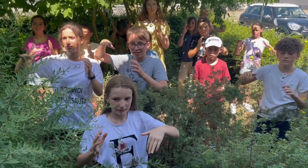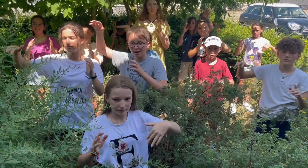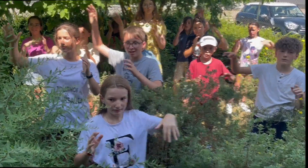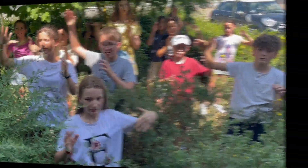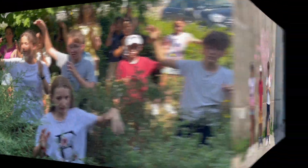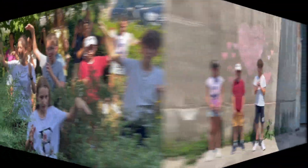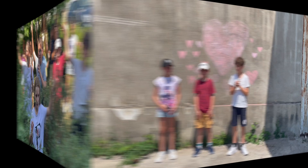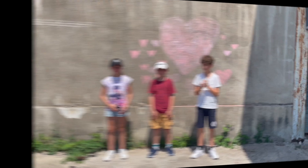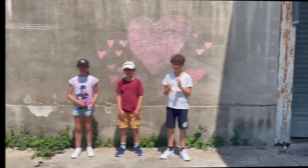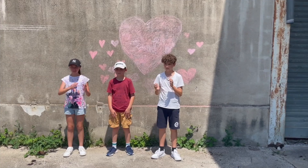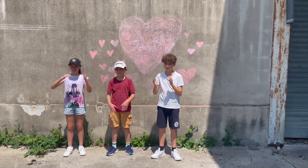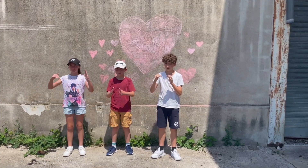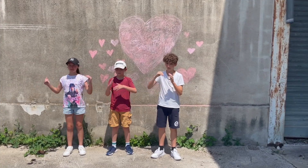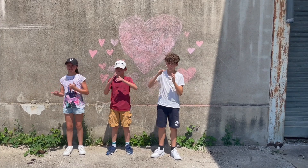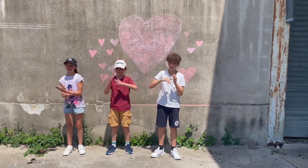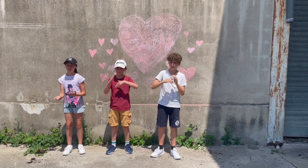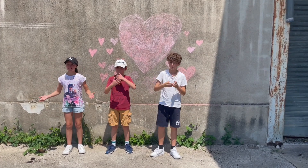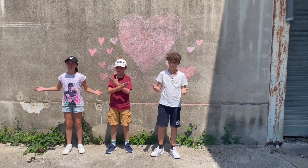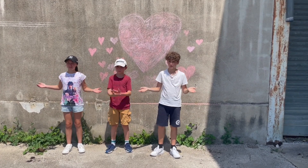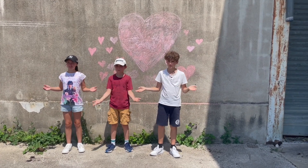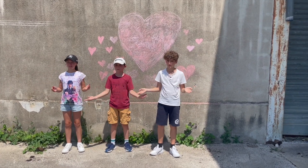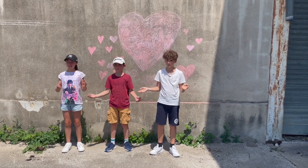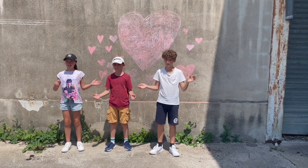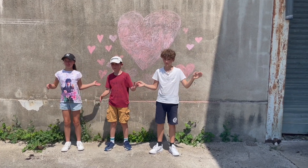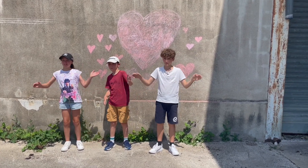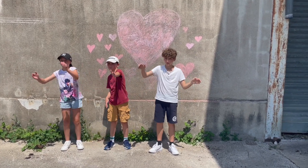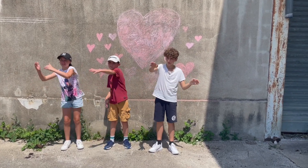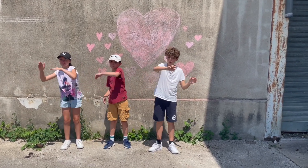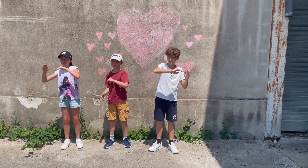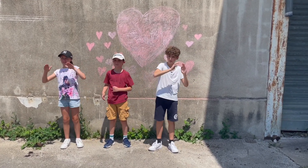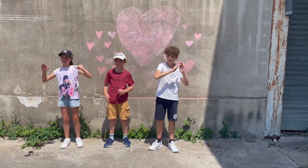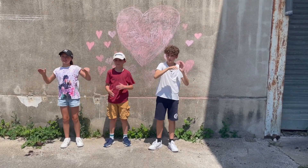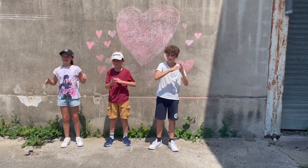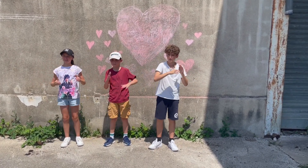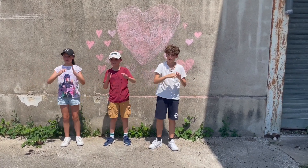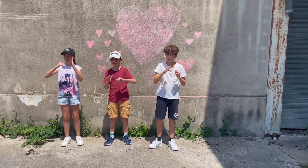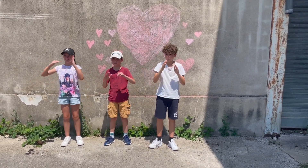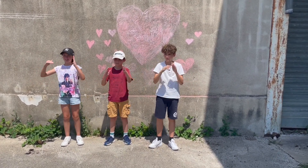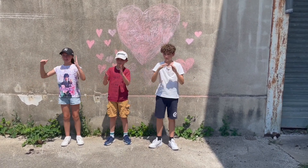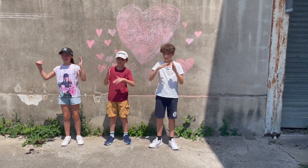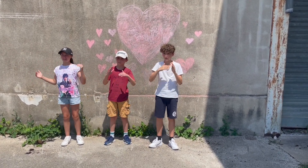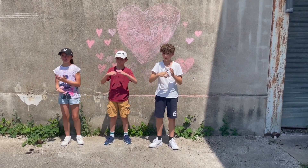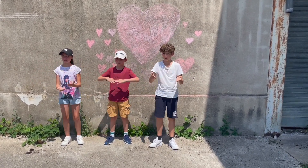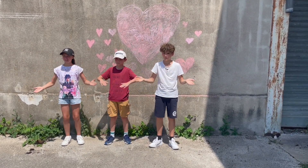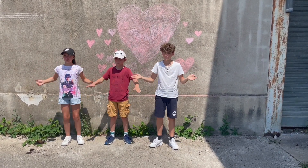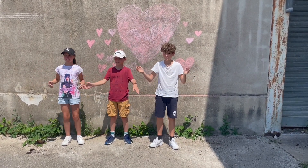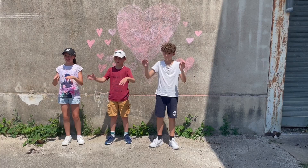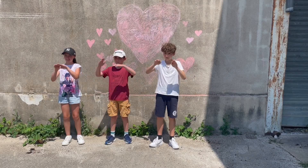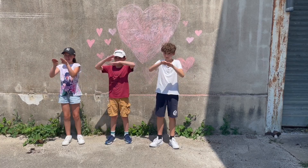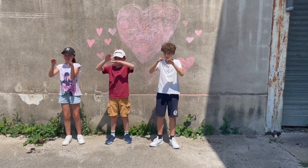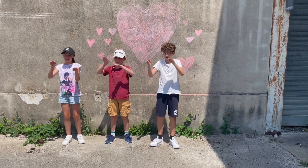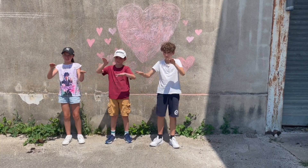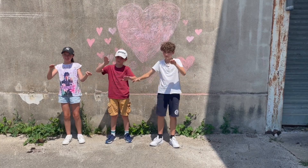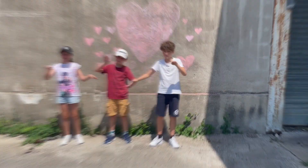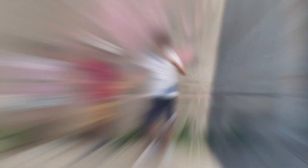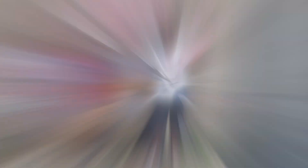La, la, la, la, la, la, la. C'est juste une petite chanson qu'on chante à l'unisson. Juste une petite chanson qui nous permet de voir